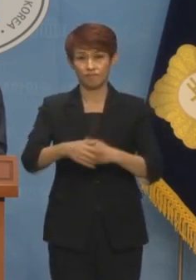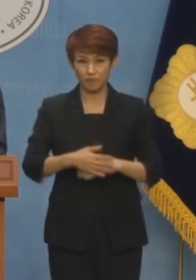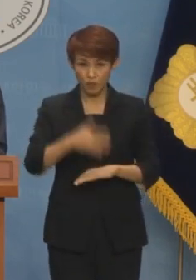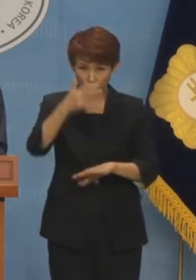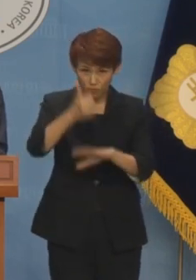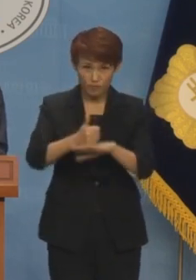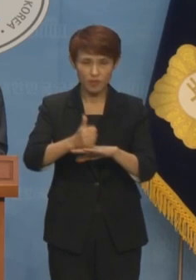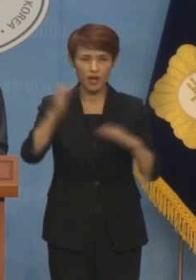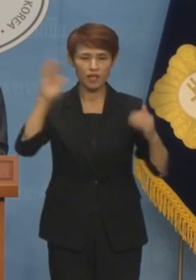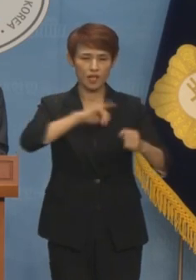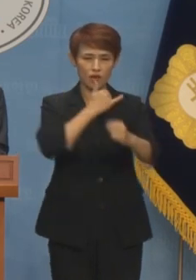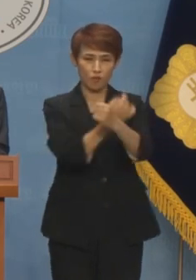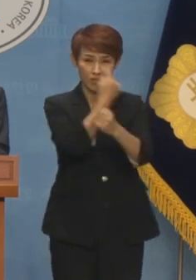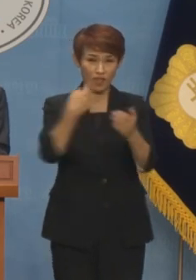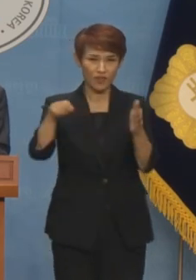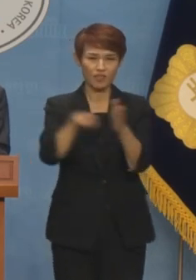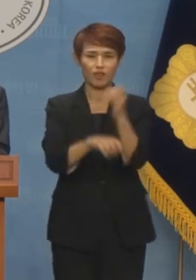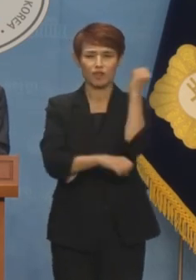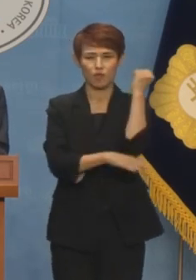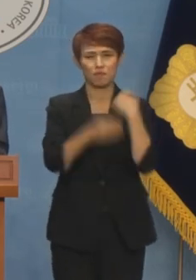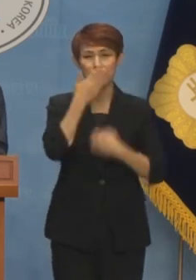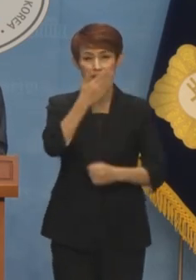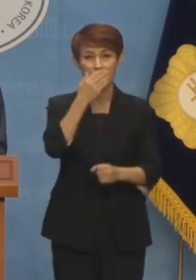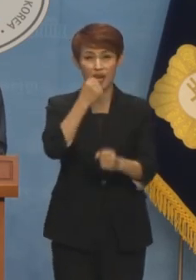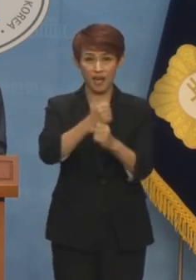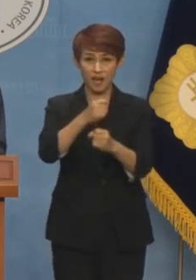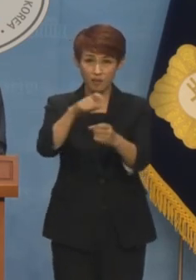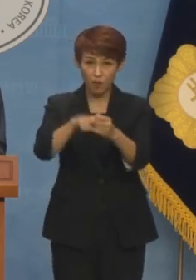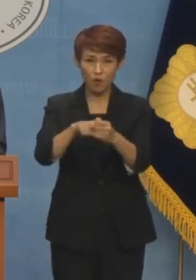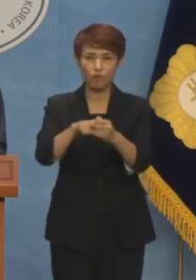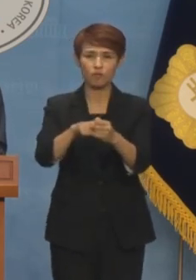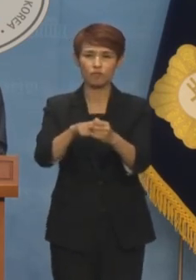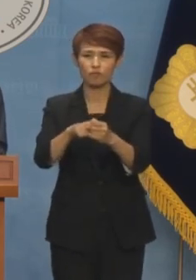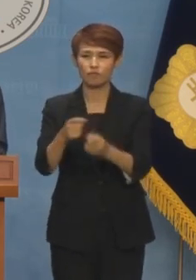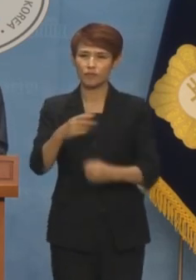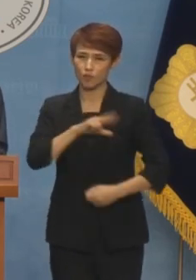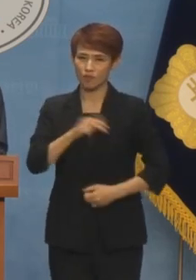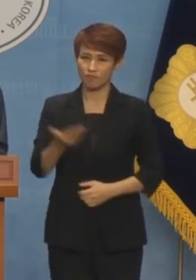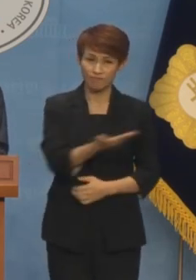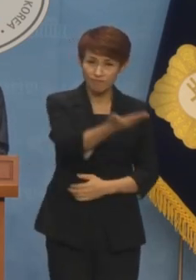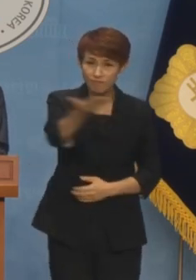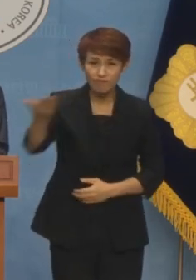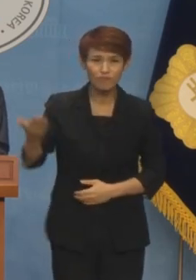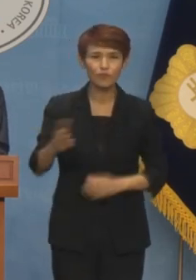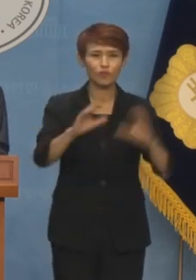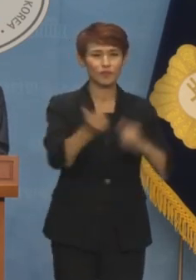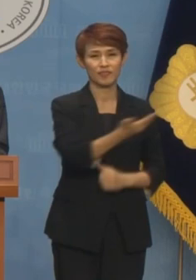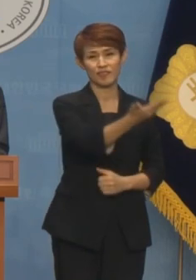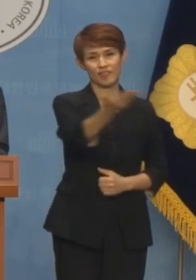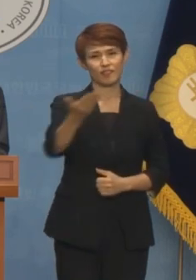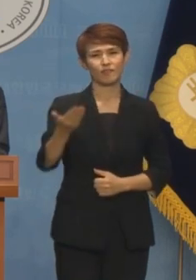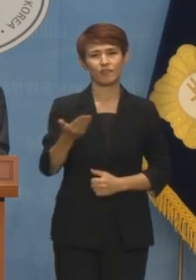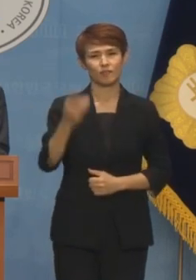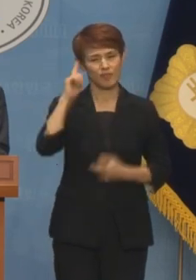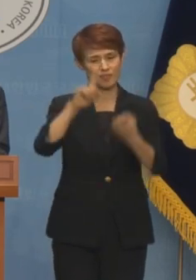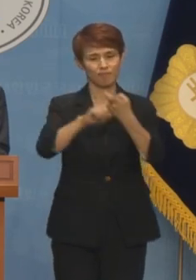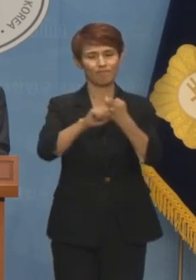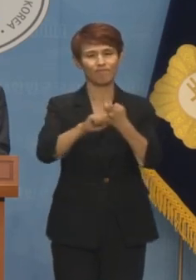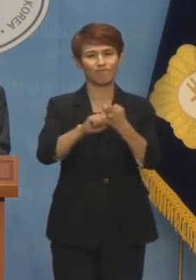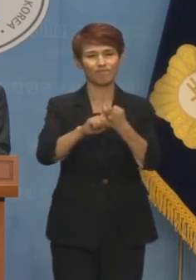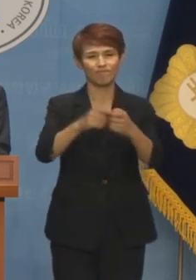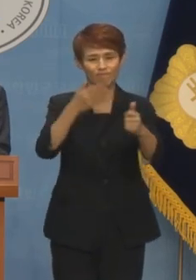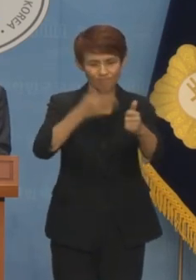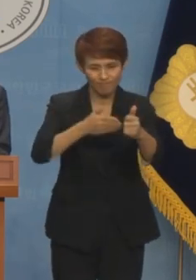보장을 위한 주춧돌이 될 수 있도록 여야 의원님들 그리고 국민들이 크게 관심